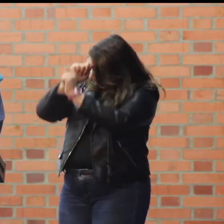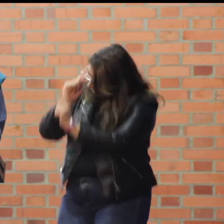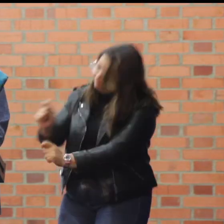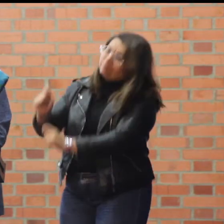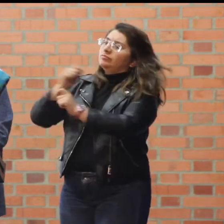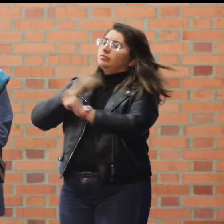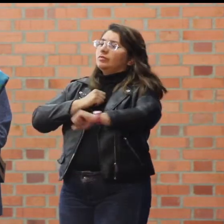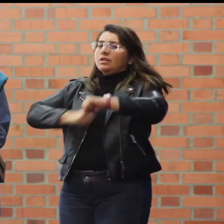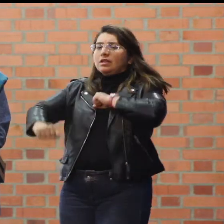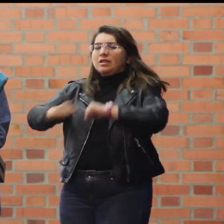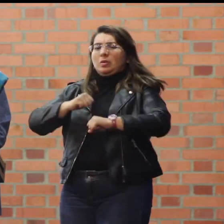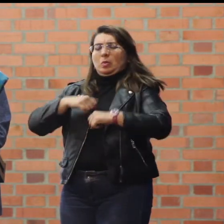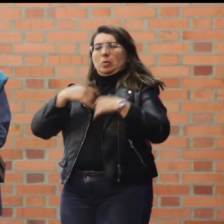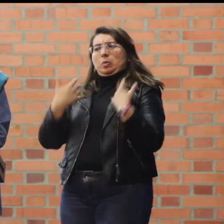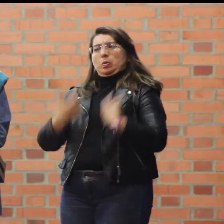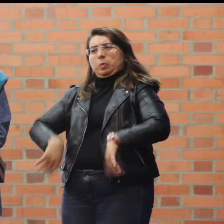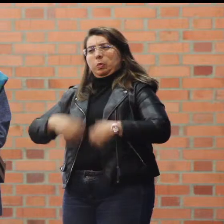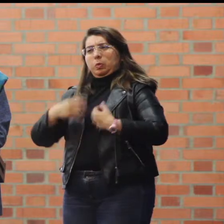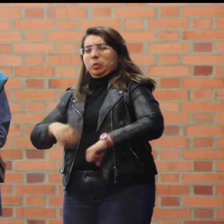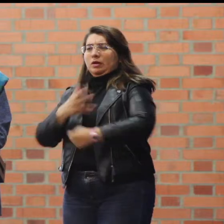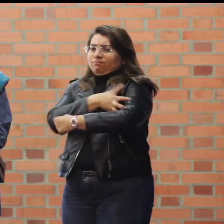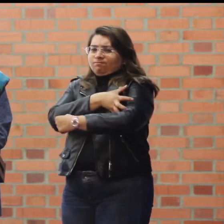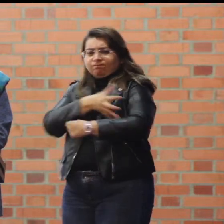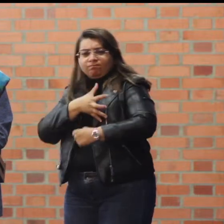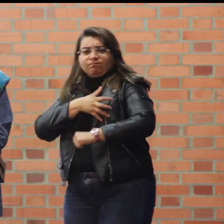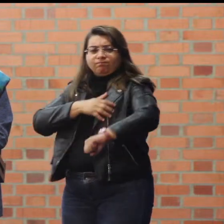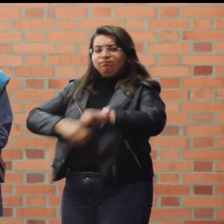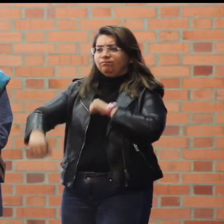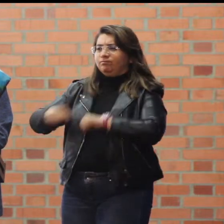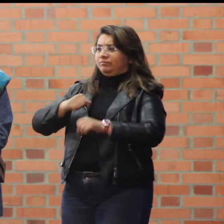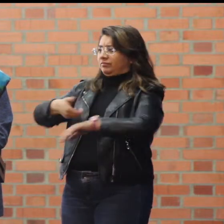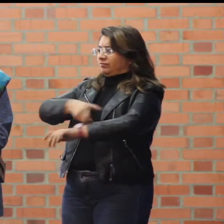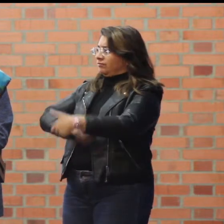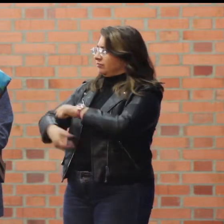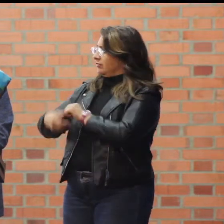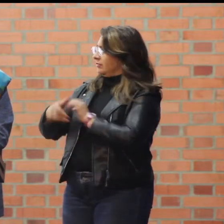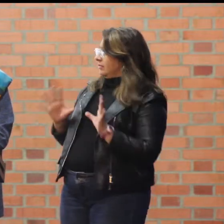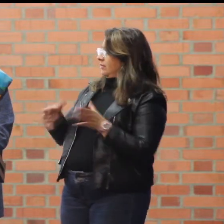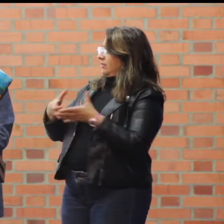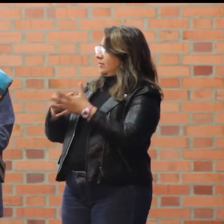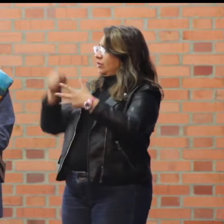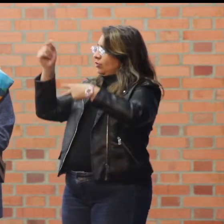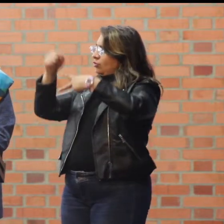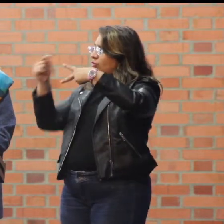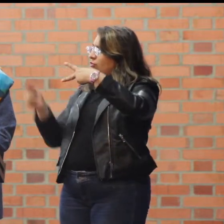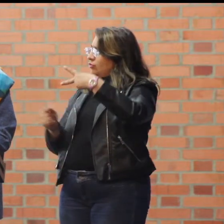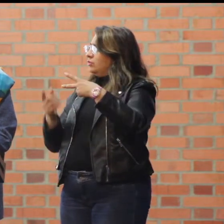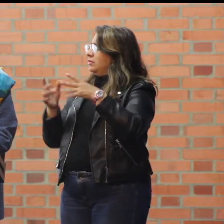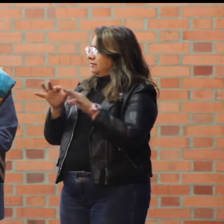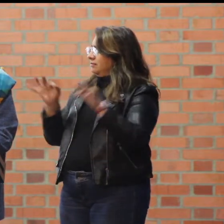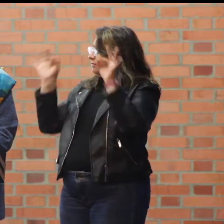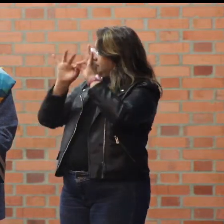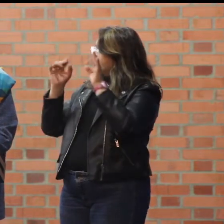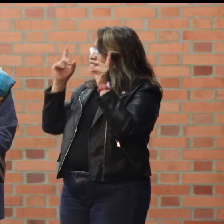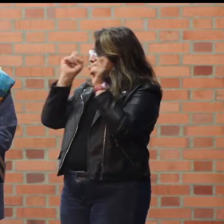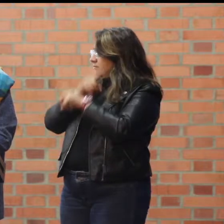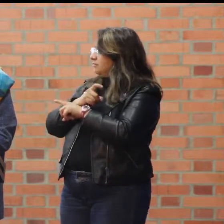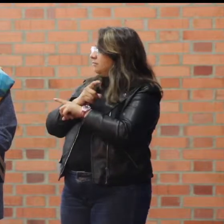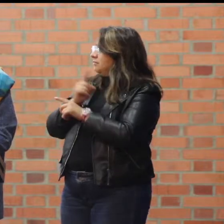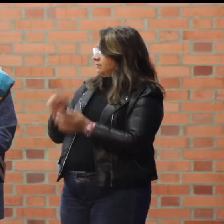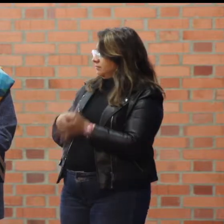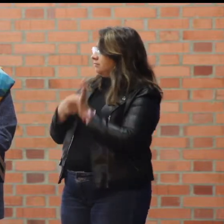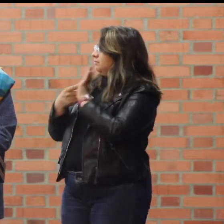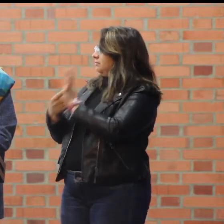y es una fuerte afirmación de la libertad de decidir dos elementos que nos hacen recordar con gratitud